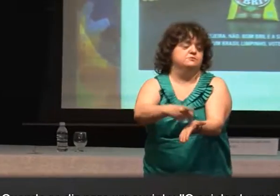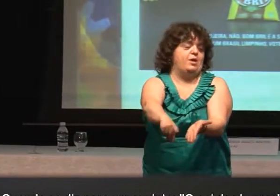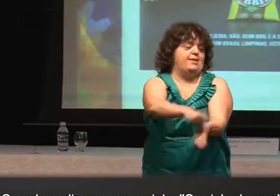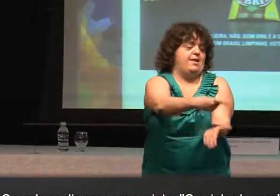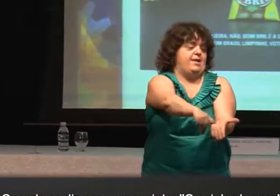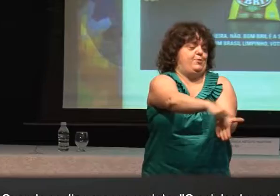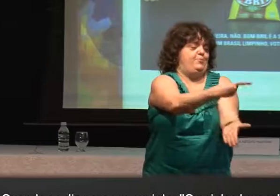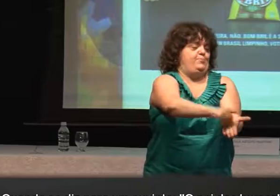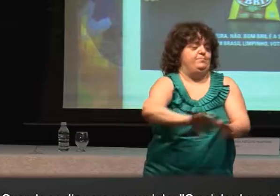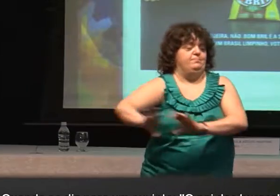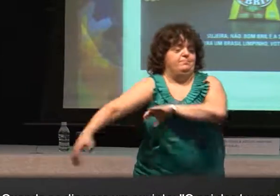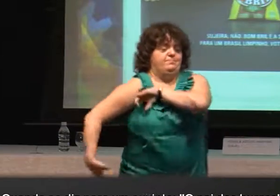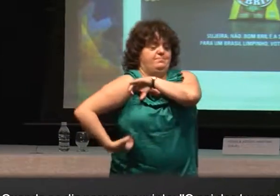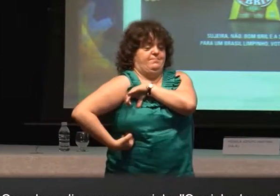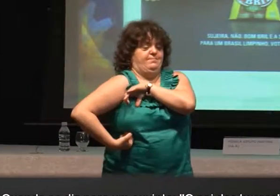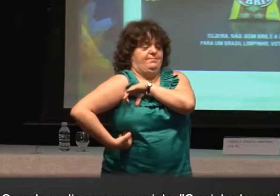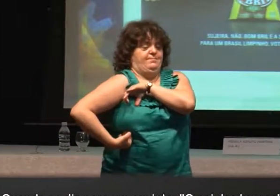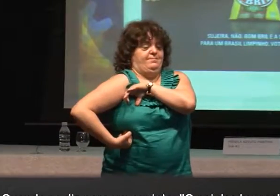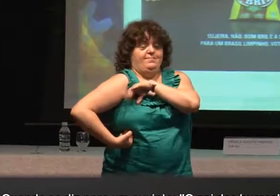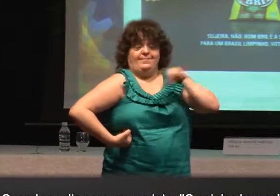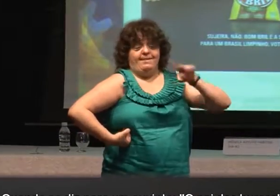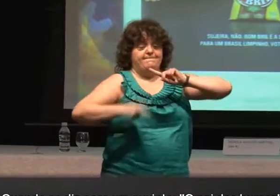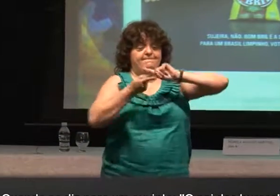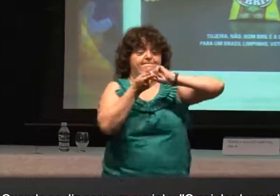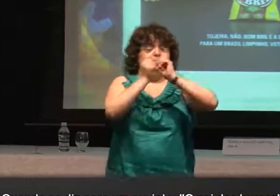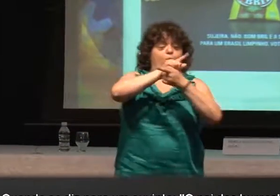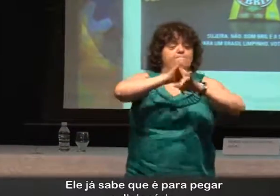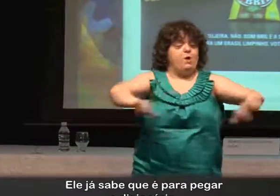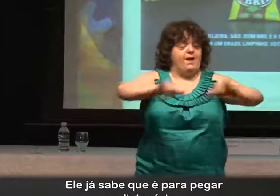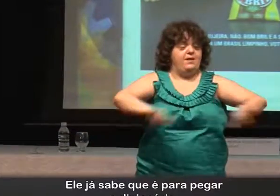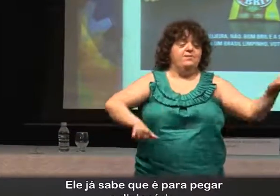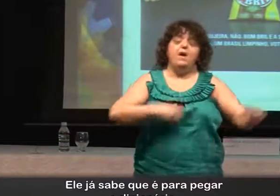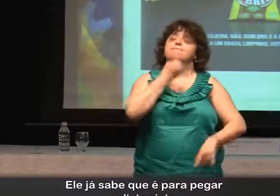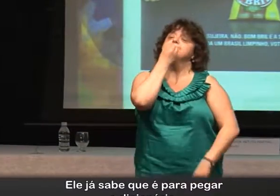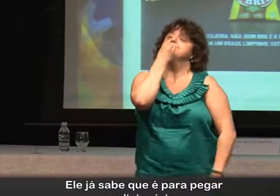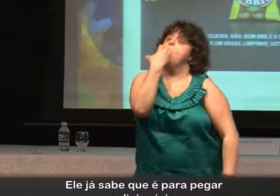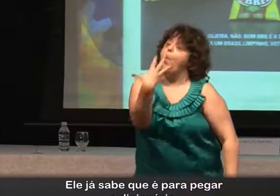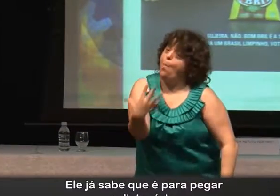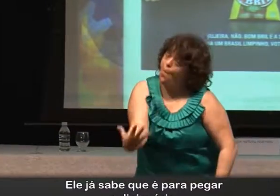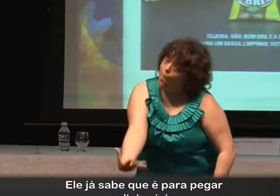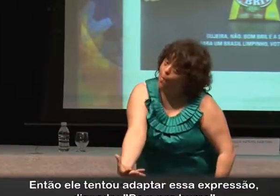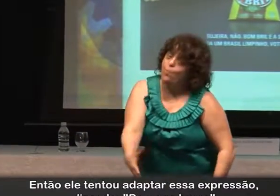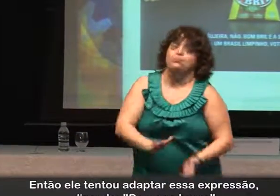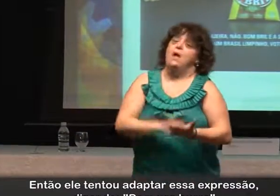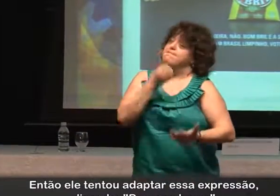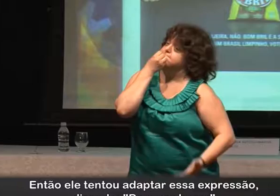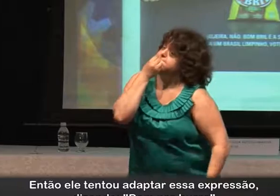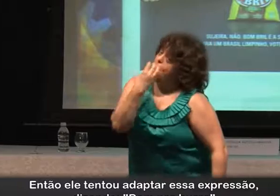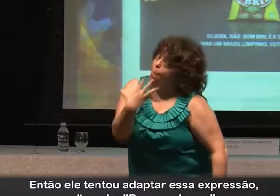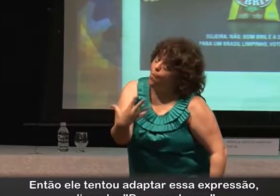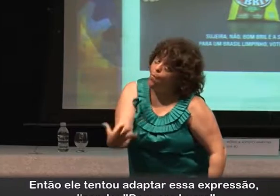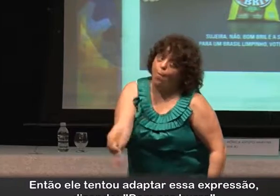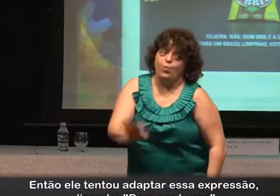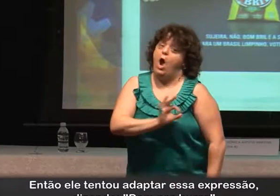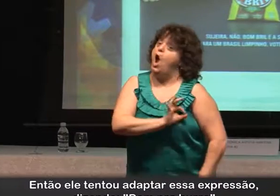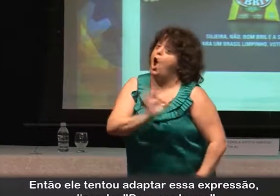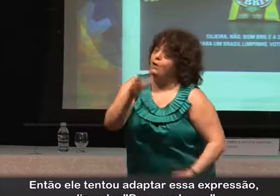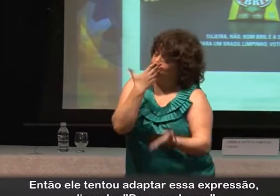Então, quando se diz para um ouvinte, o pai dos burros, ele já sabe que é para pegar o dicionário. Então, ele tentou adaptar essa